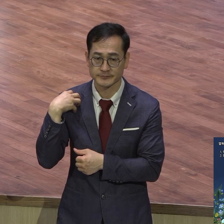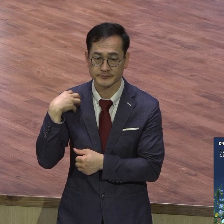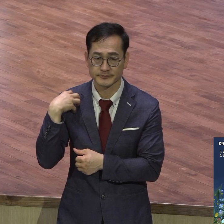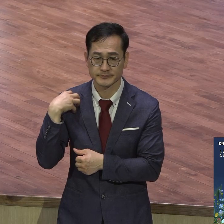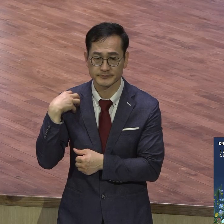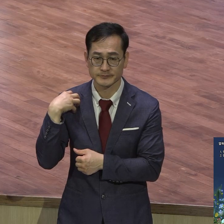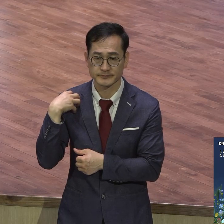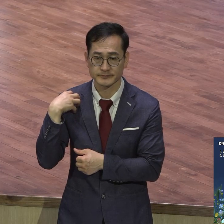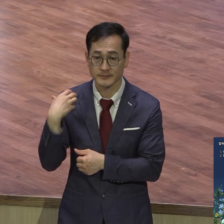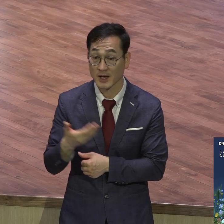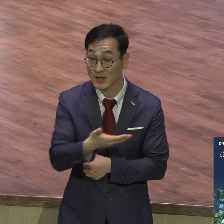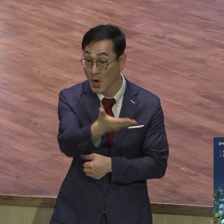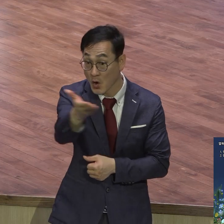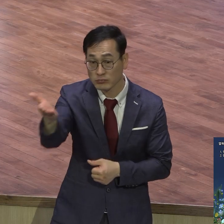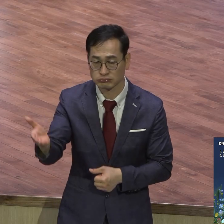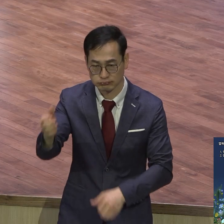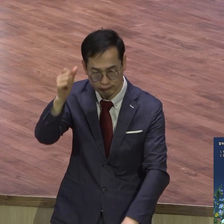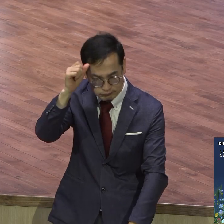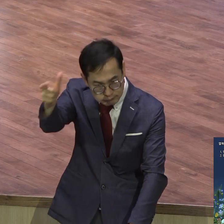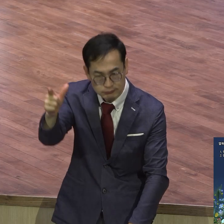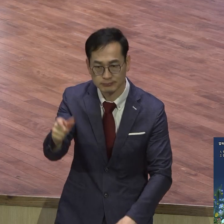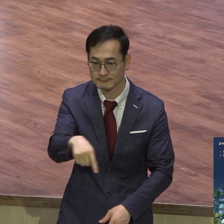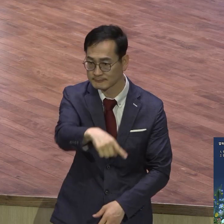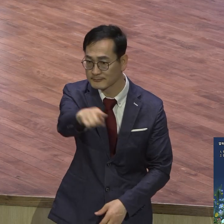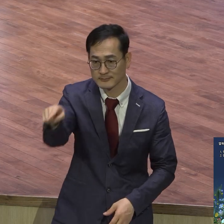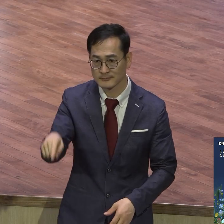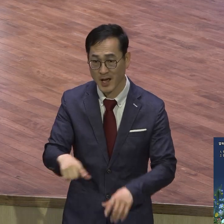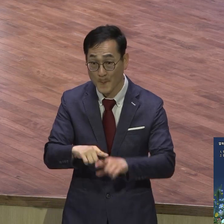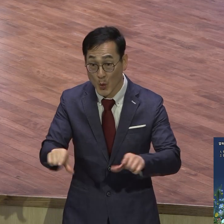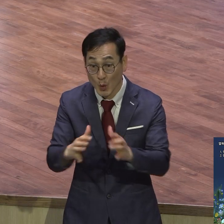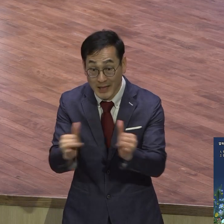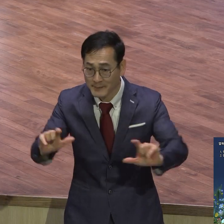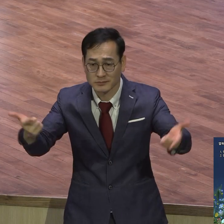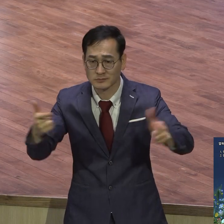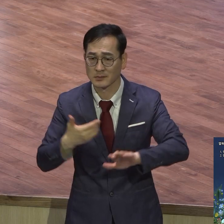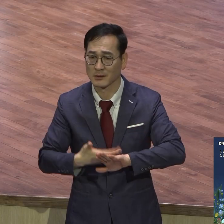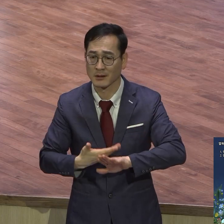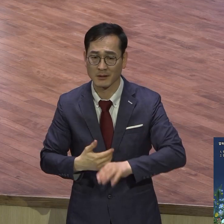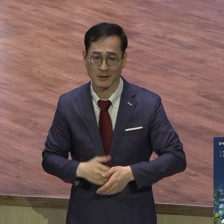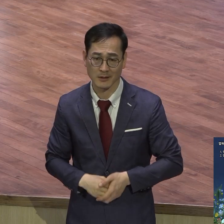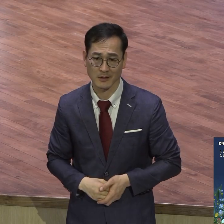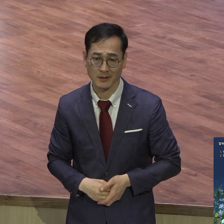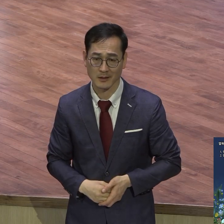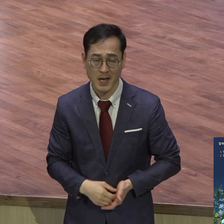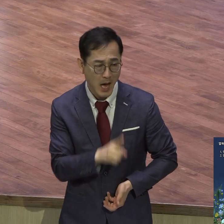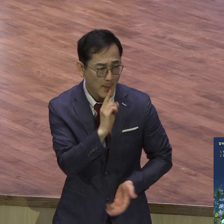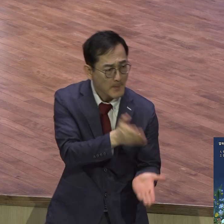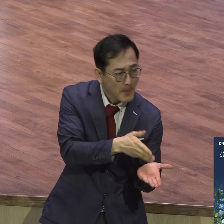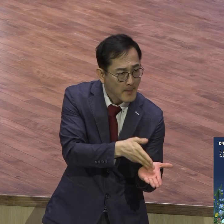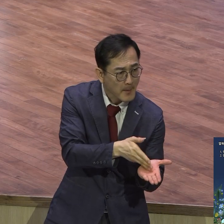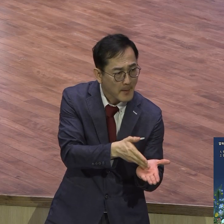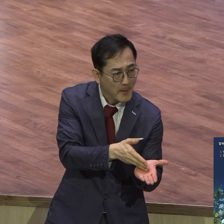여러분 대단한 분들은 여러분 보통 분들이 아니에요. 여러분 입만 벌리면 사람 살리낸다니까요.